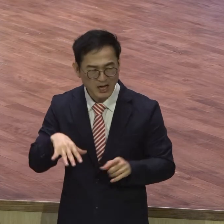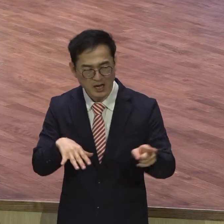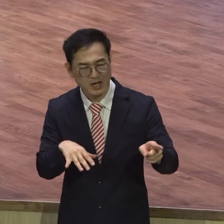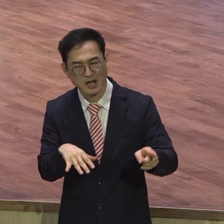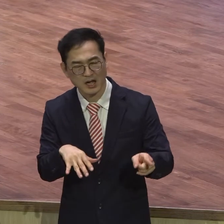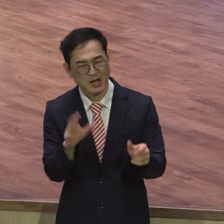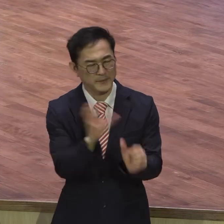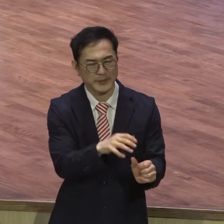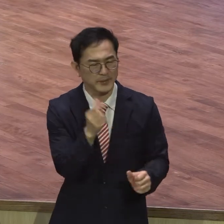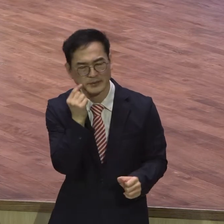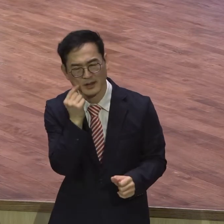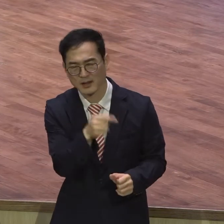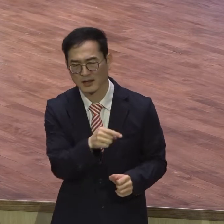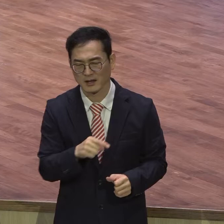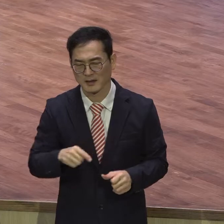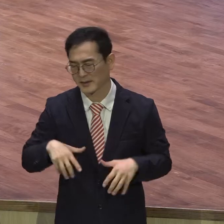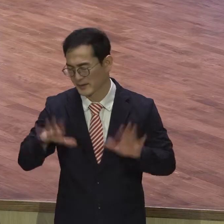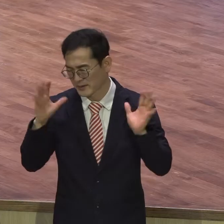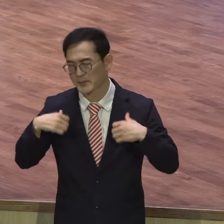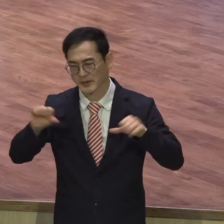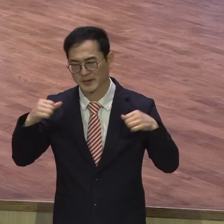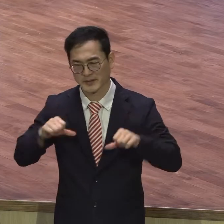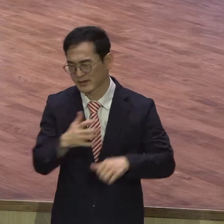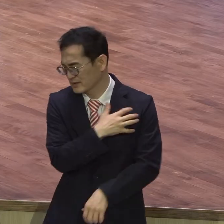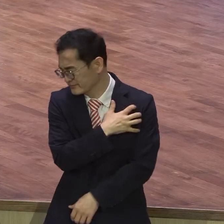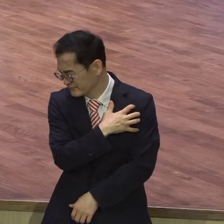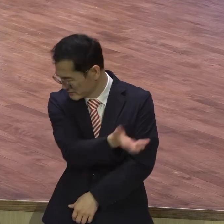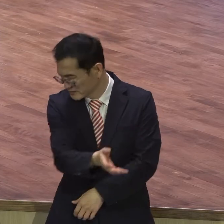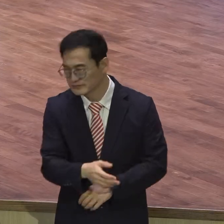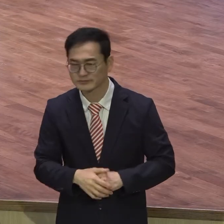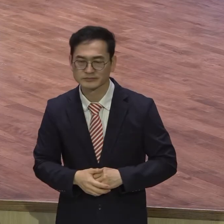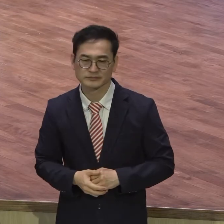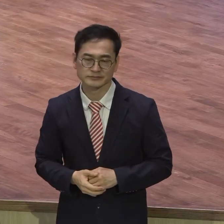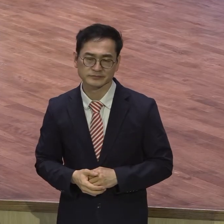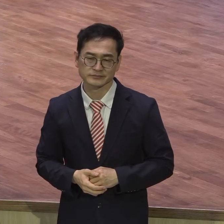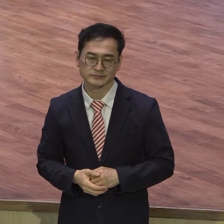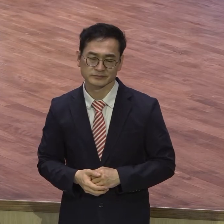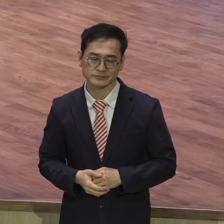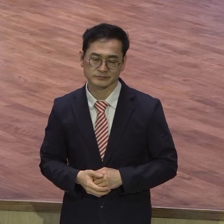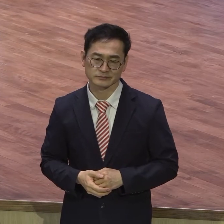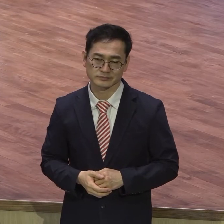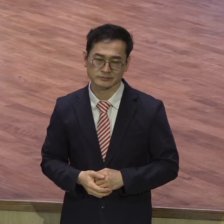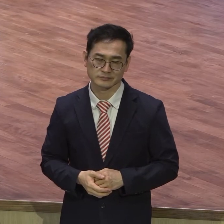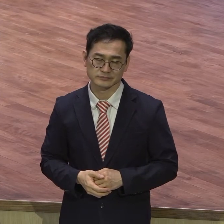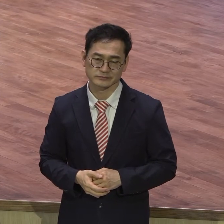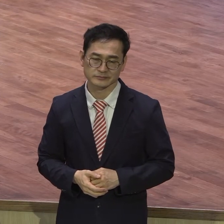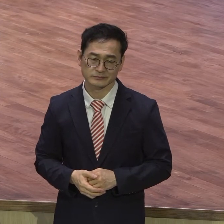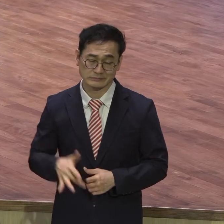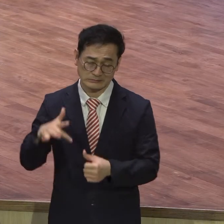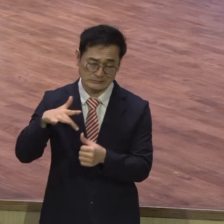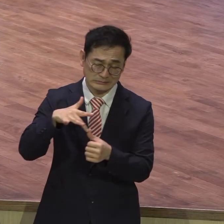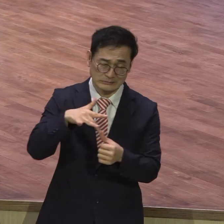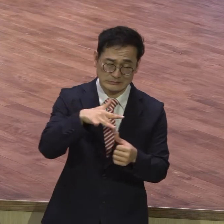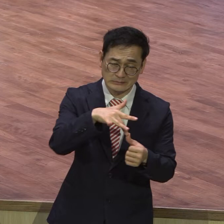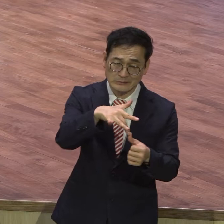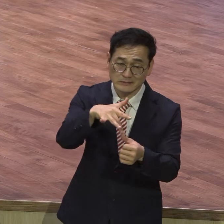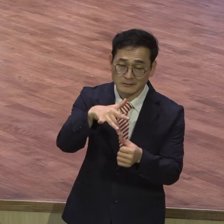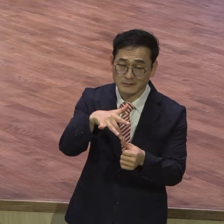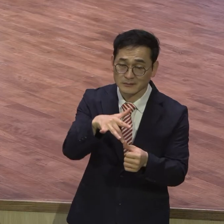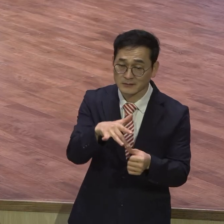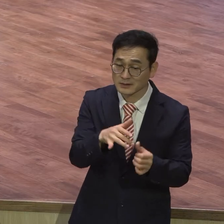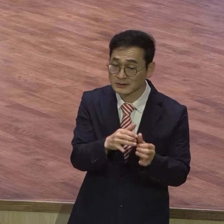포기해버렸어요 이제는 하다하다 못해 포기해서 그냥 놔둬버렸어요 귀신 들린 사람은 뭐요